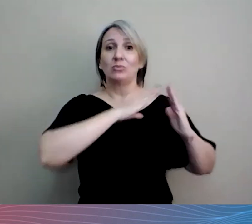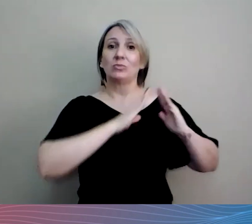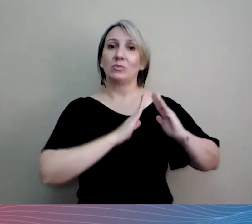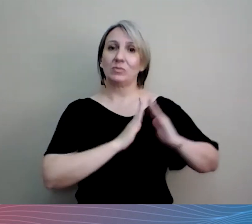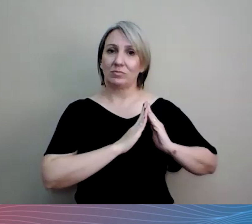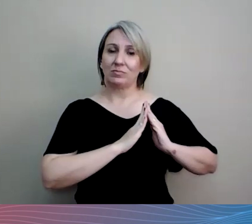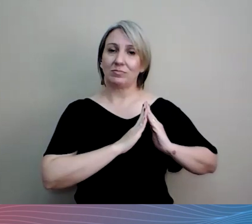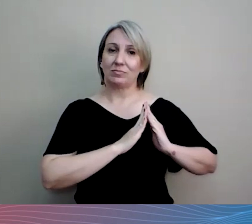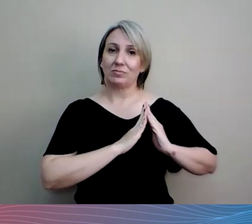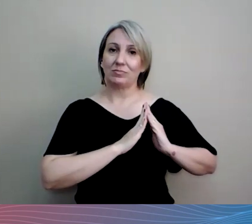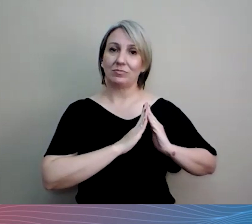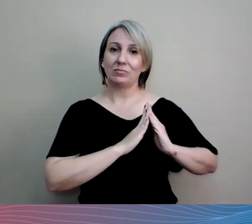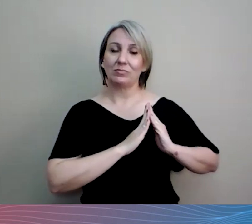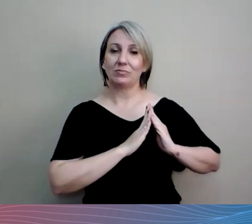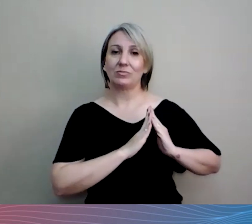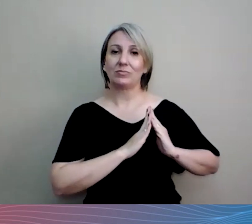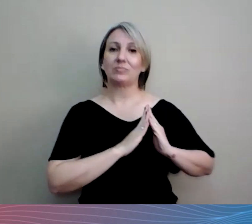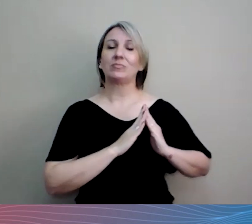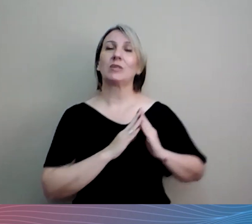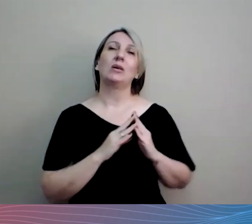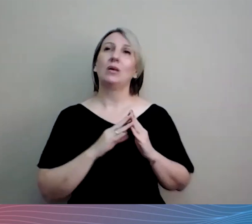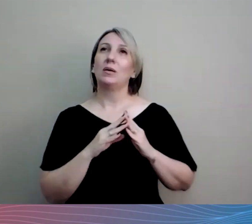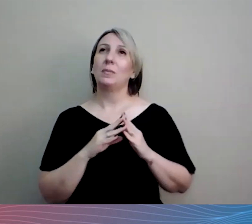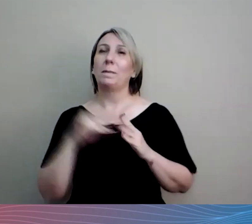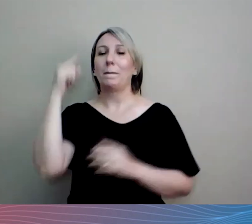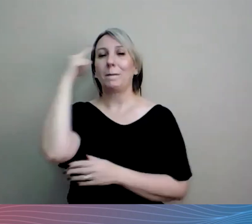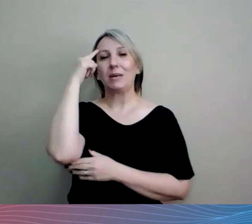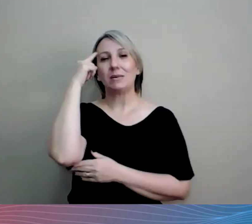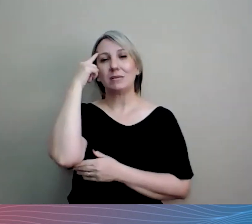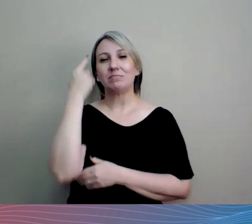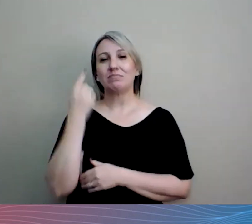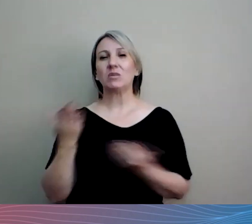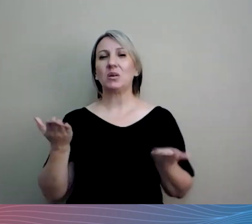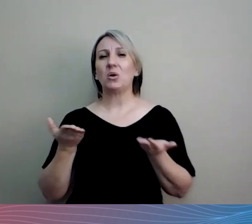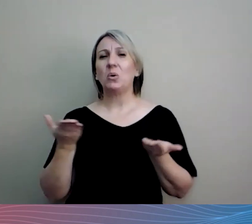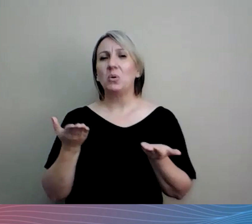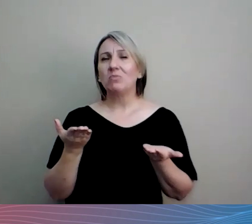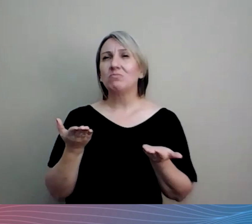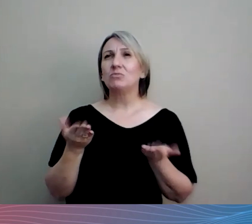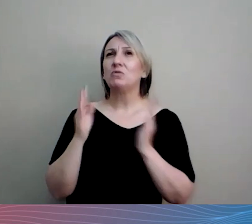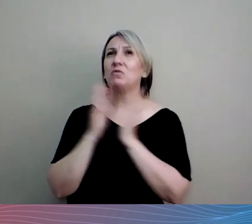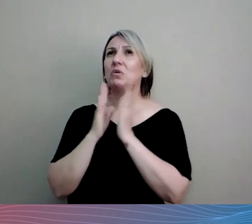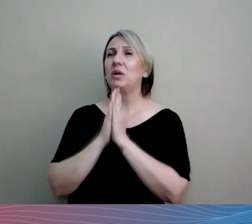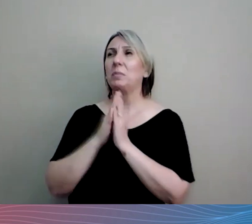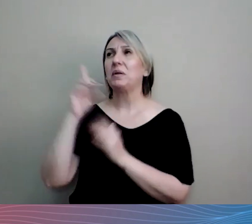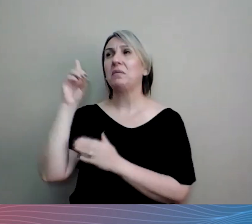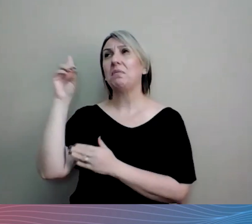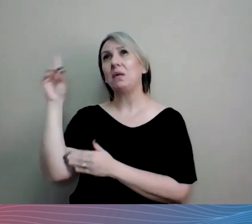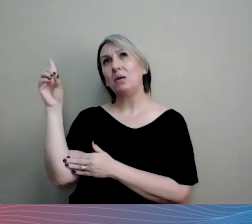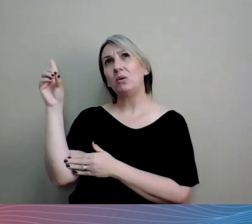confusão. Hoje vou orar, eu devo orar para o Pai, ou devo orar para o Filho, ou devo orar para o Espírito.